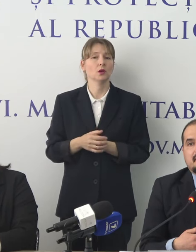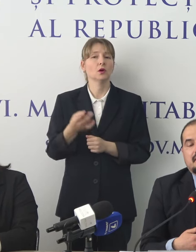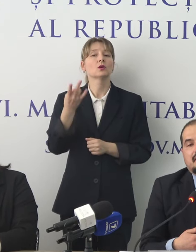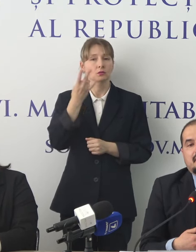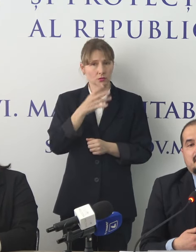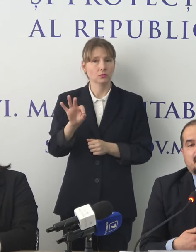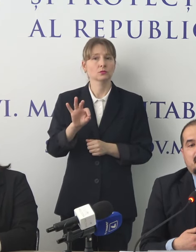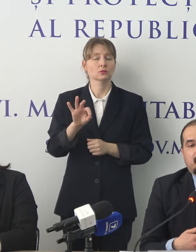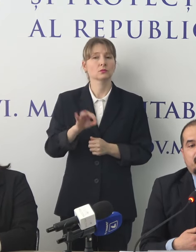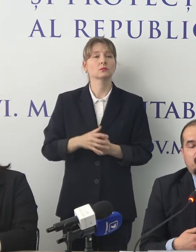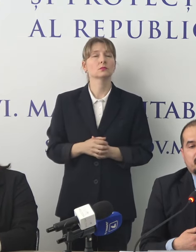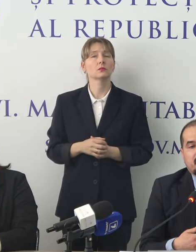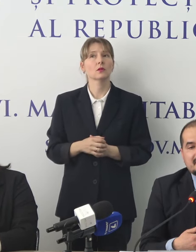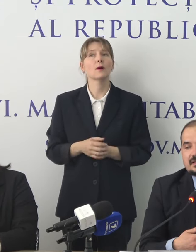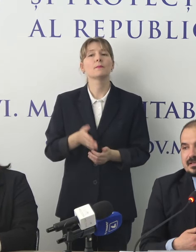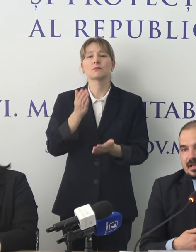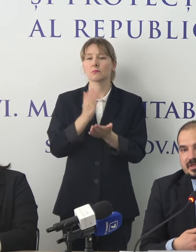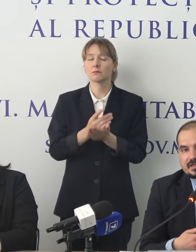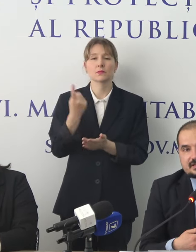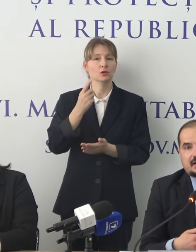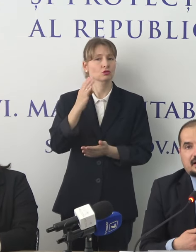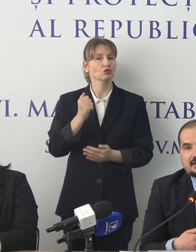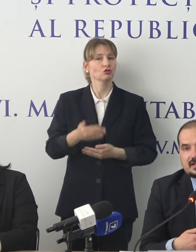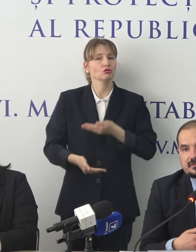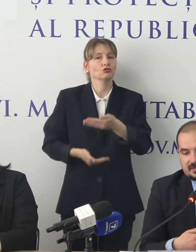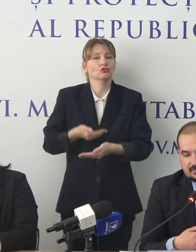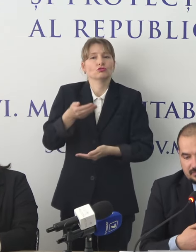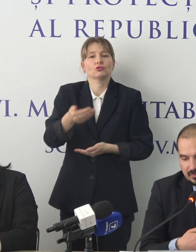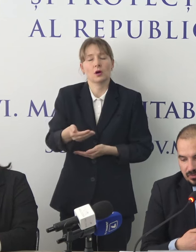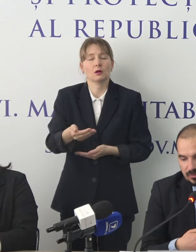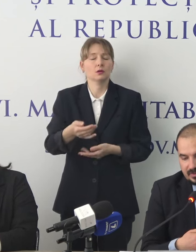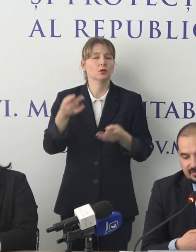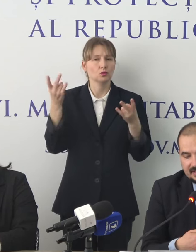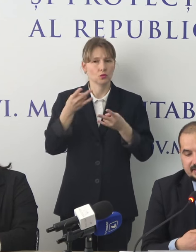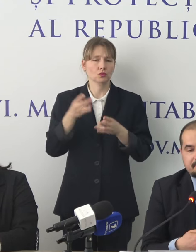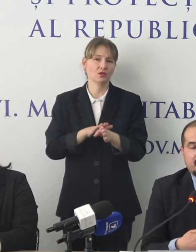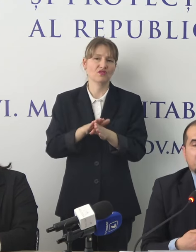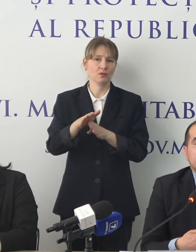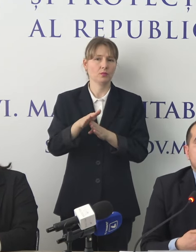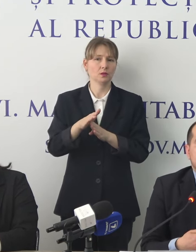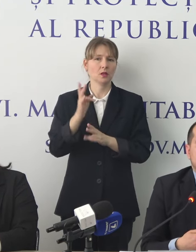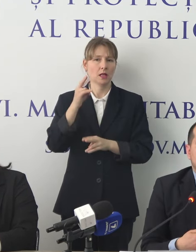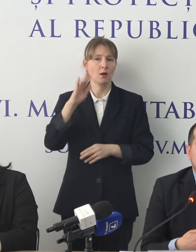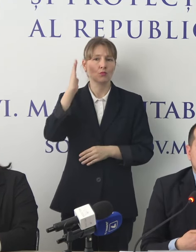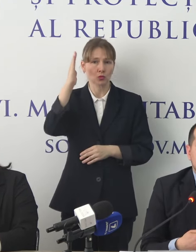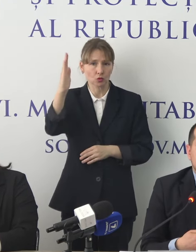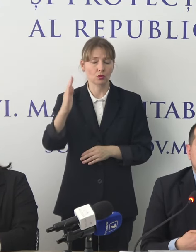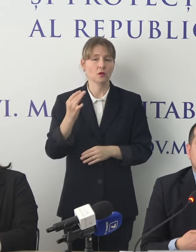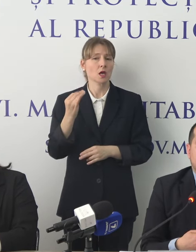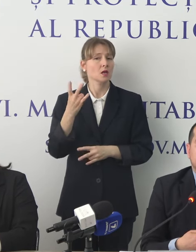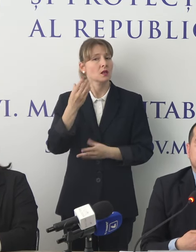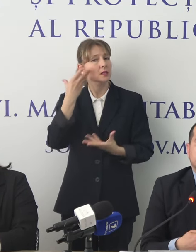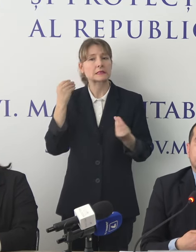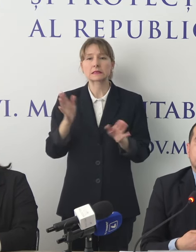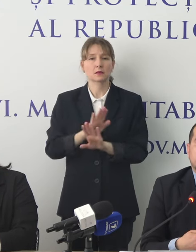este un pas extrem de necesar care trebuia să-l facem cu mult timp înainte. Și noi nu trebuie să uităm